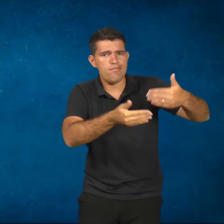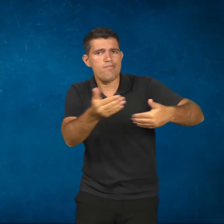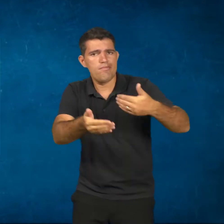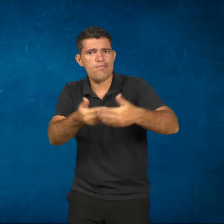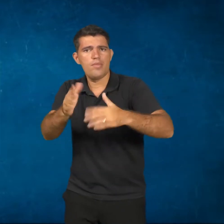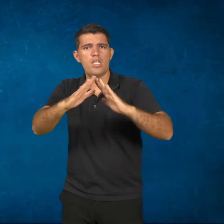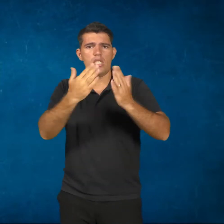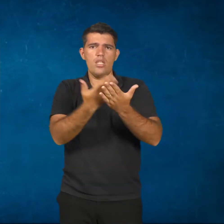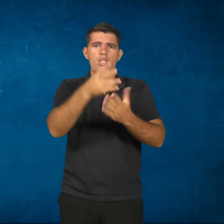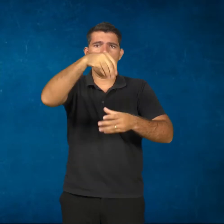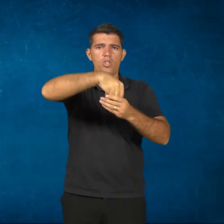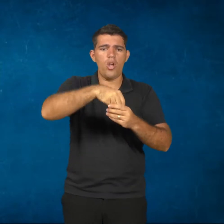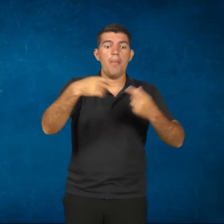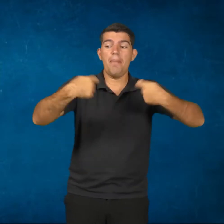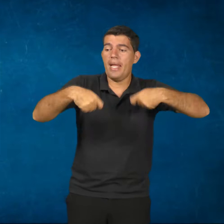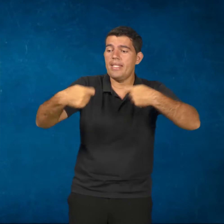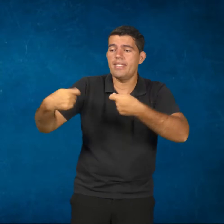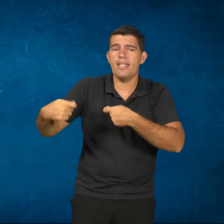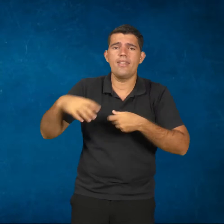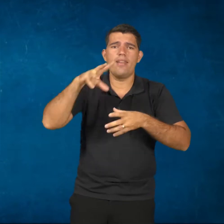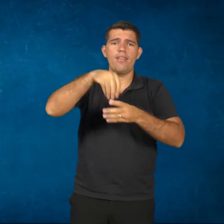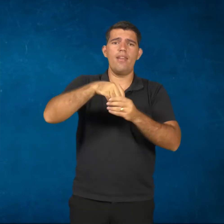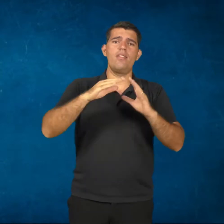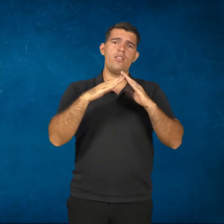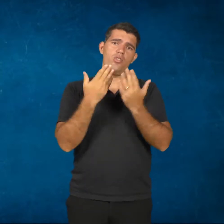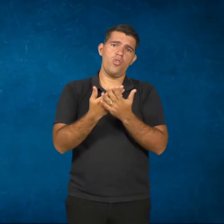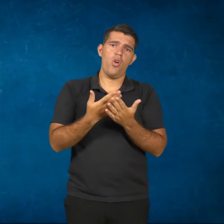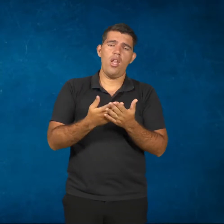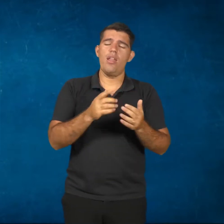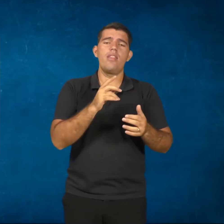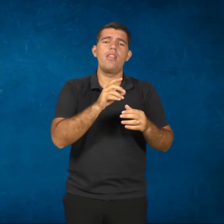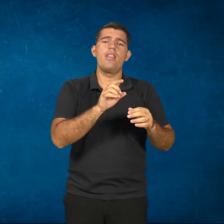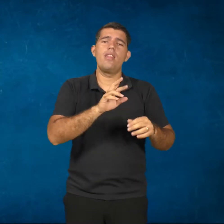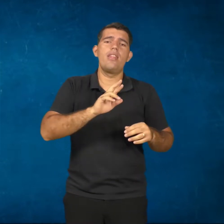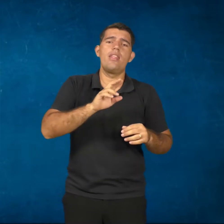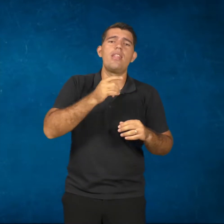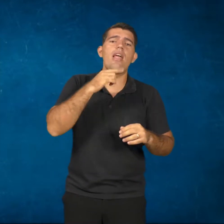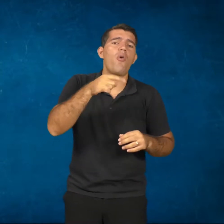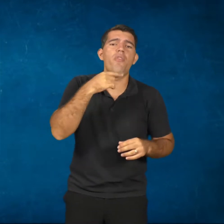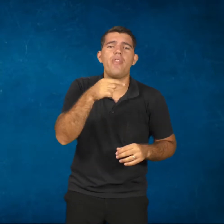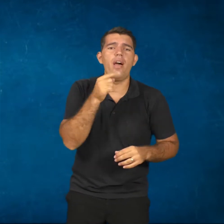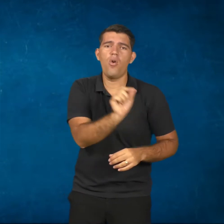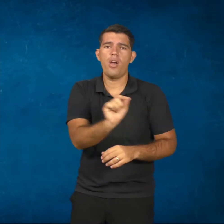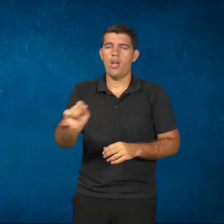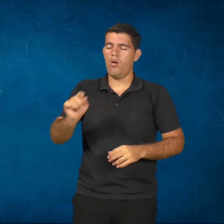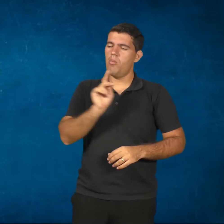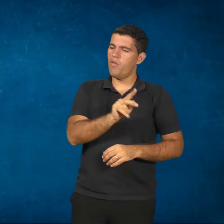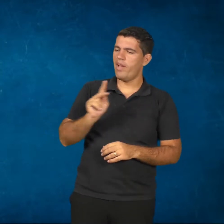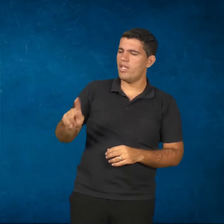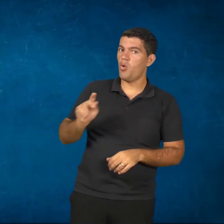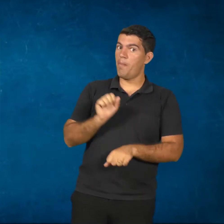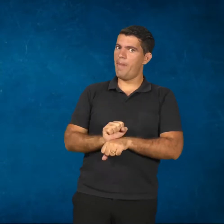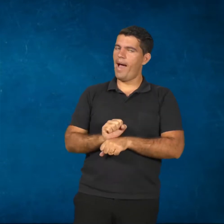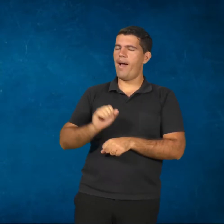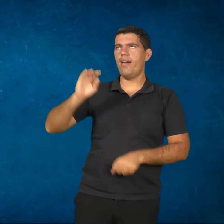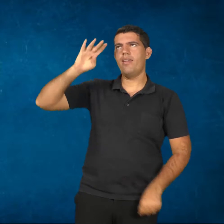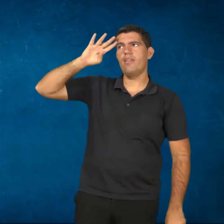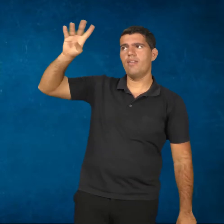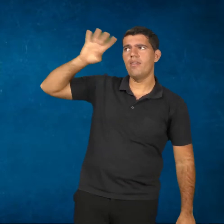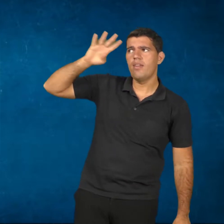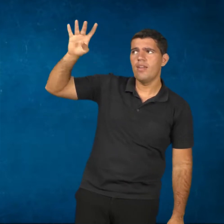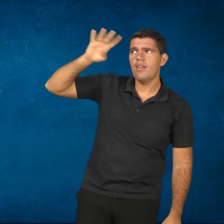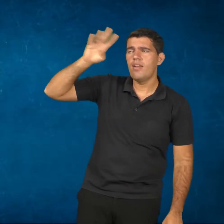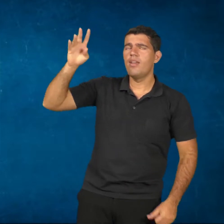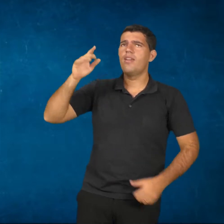demandas cotidianas que não permitem que os professores e as professoras tenham momentos de reflexão, que parem